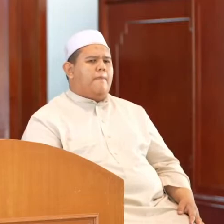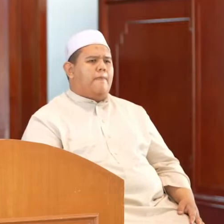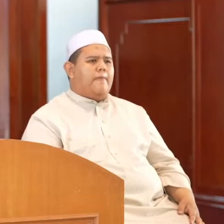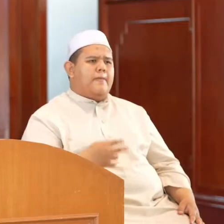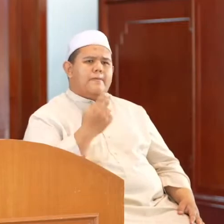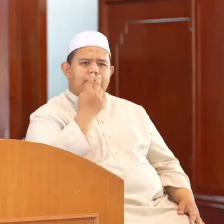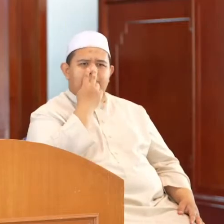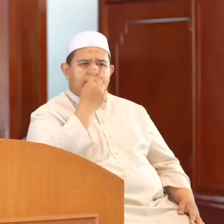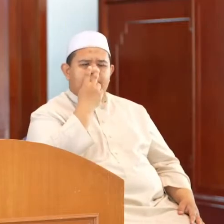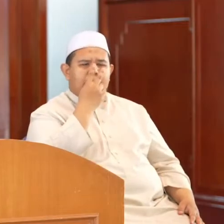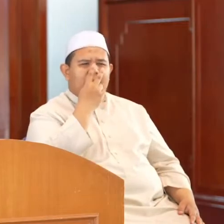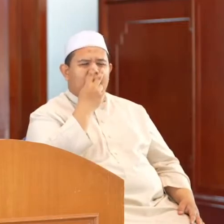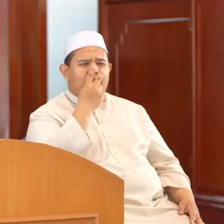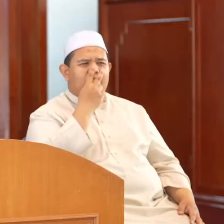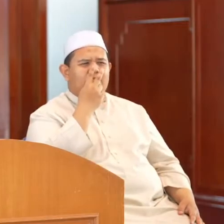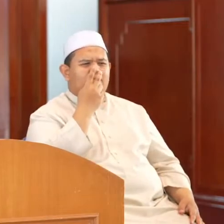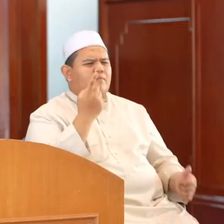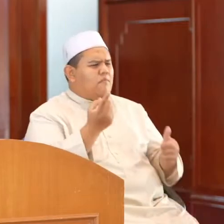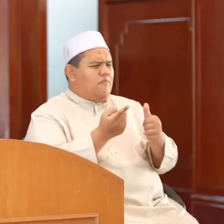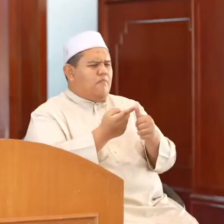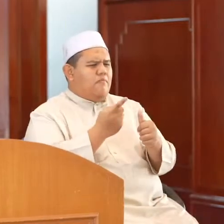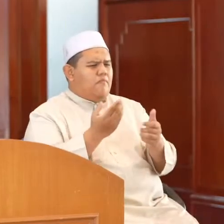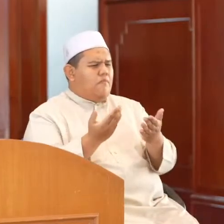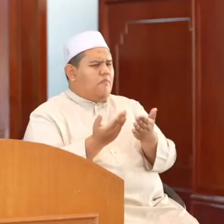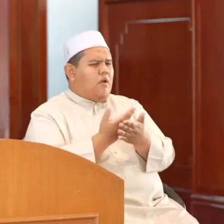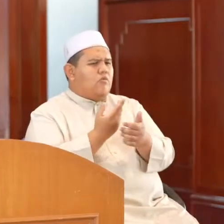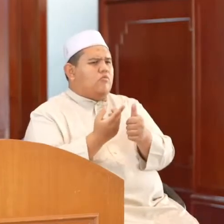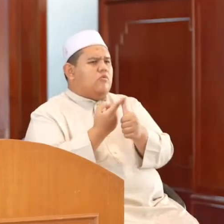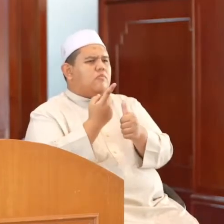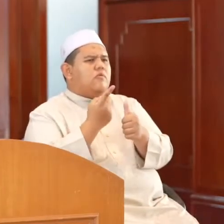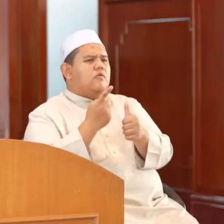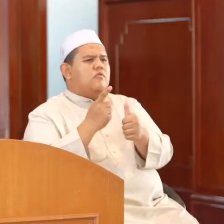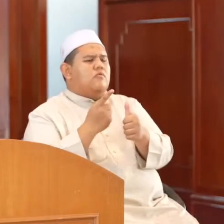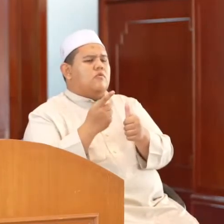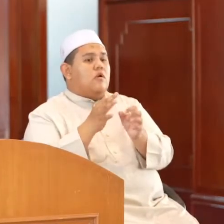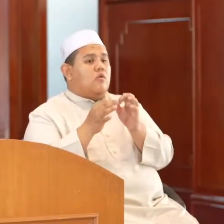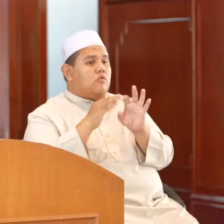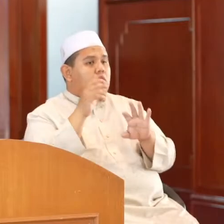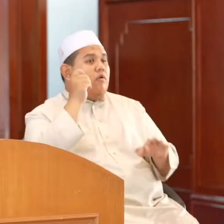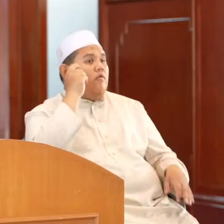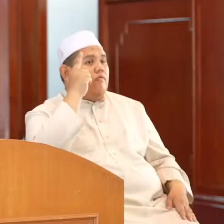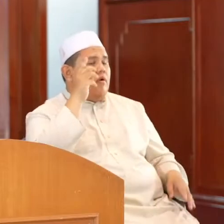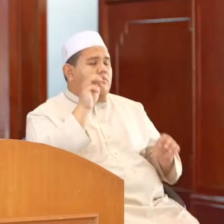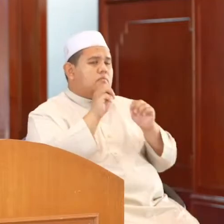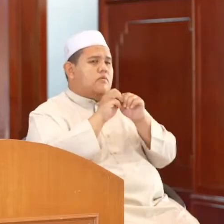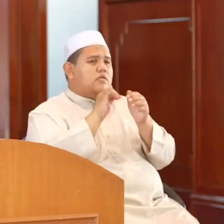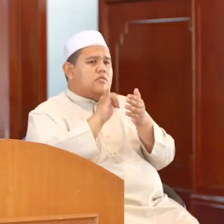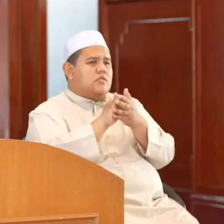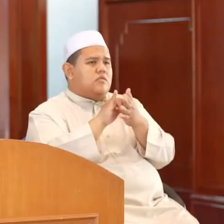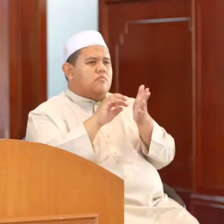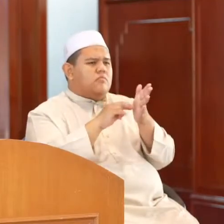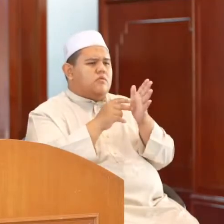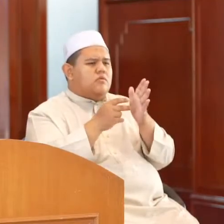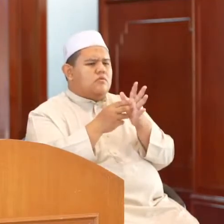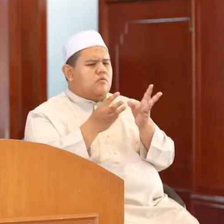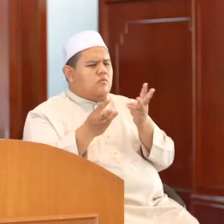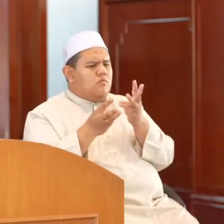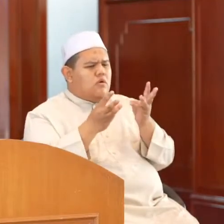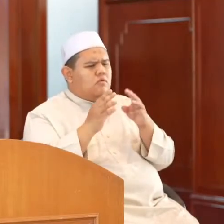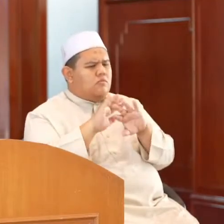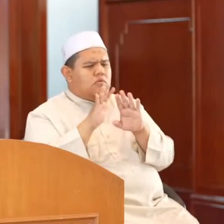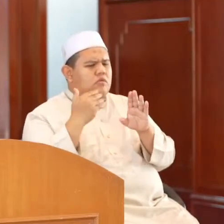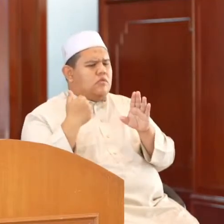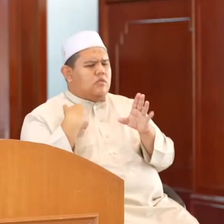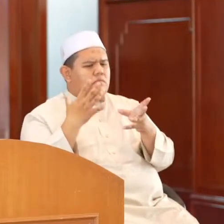Tengok, itu baru satu. Jadi bila kita faham macam tu, ertinya walaupun kita tak